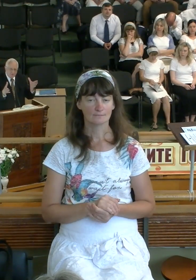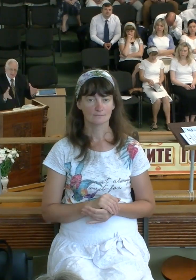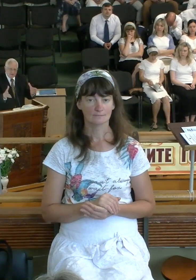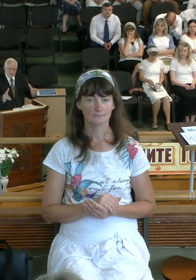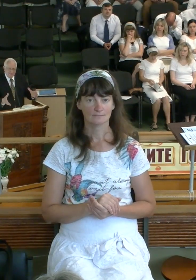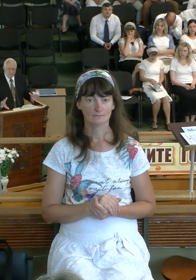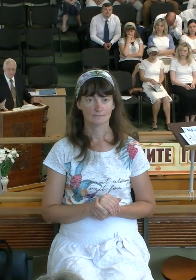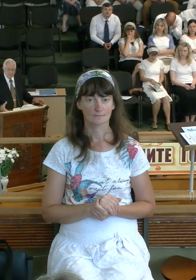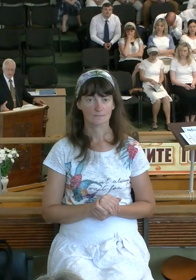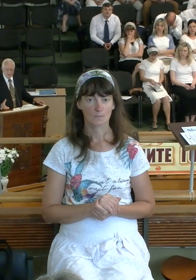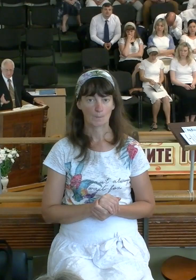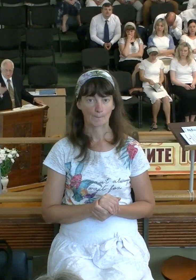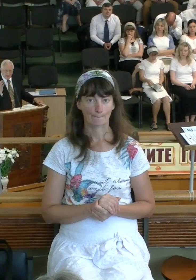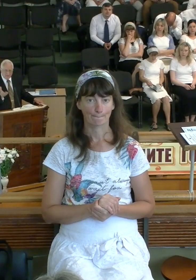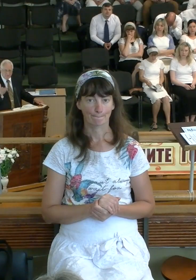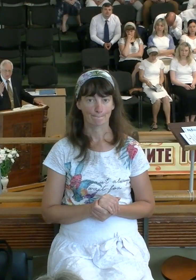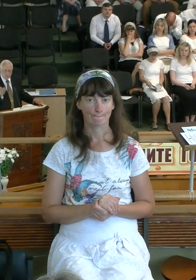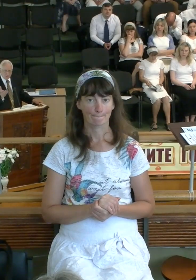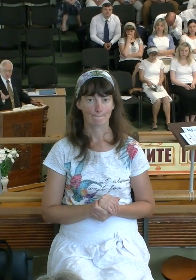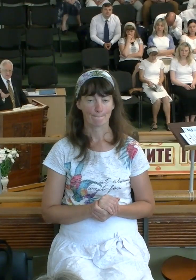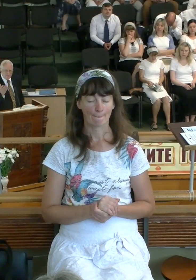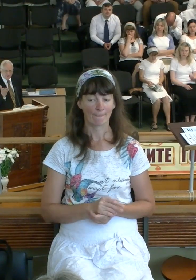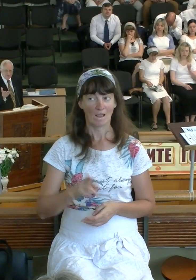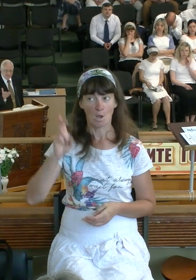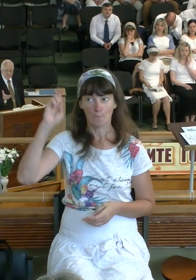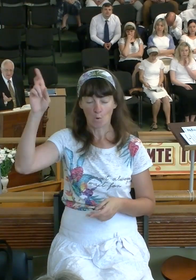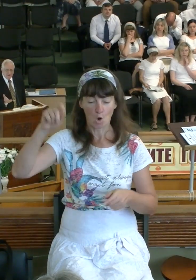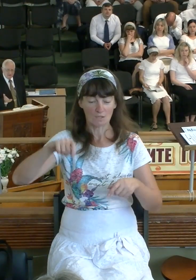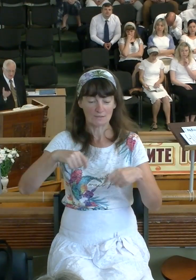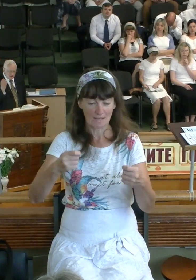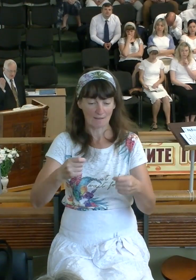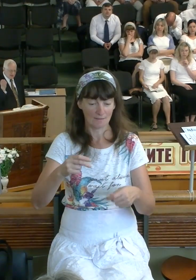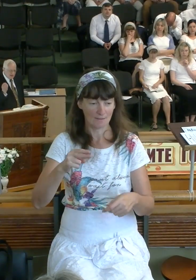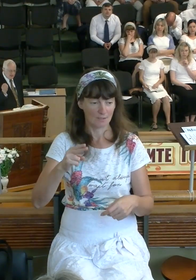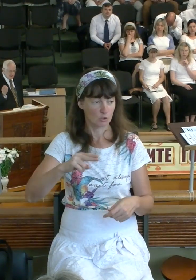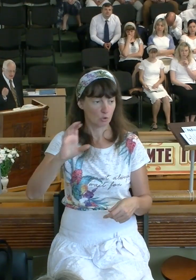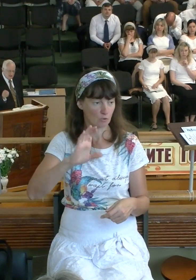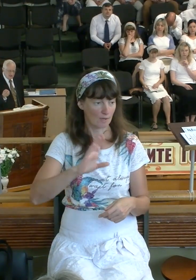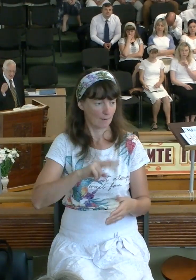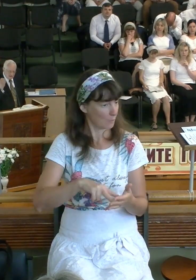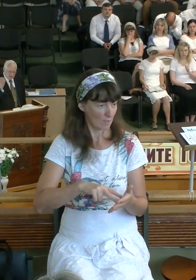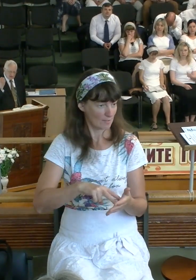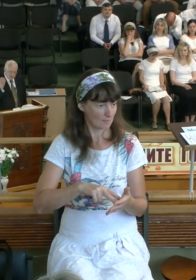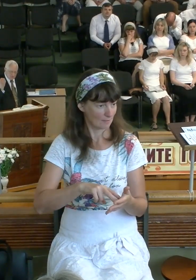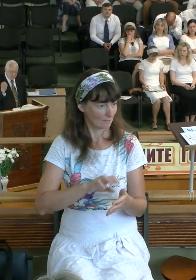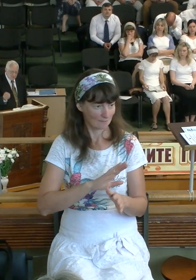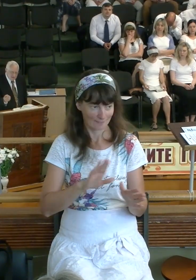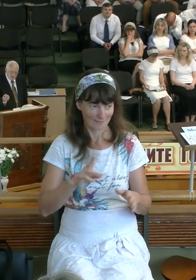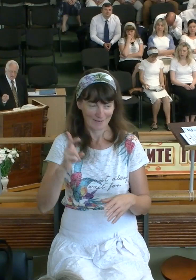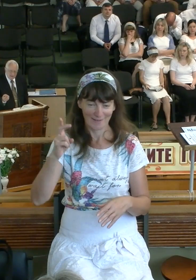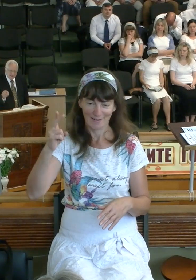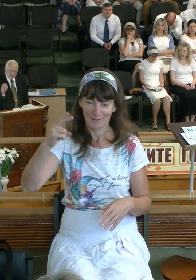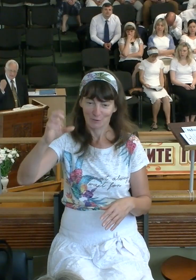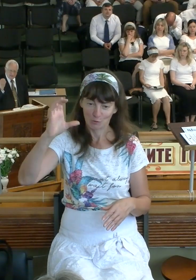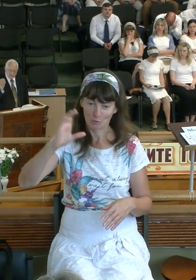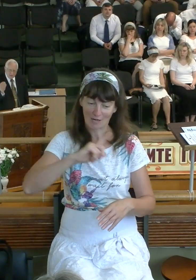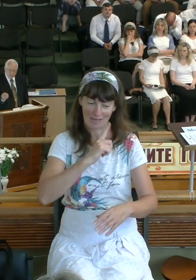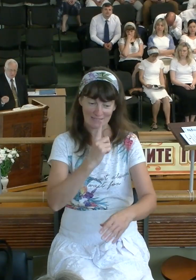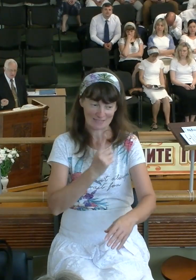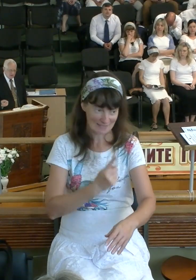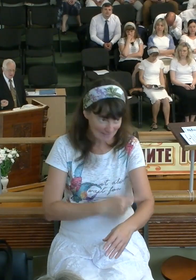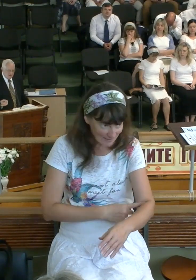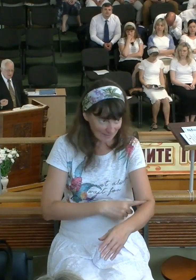как собрание. Ибо дал нам Бог духа не боязни, но силы, любви